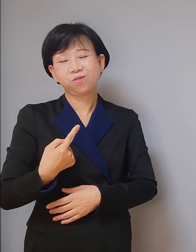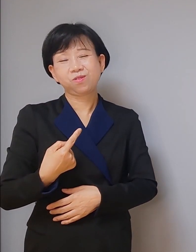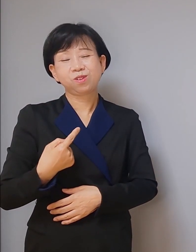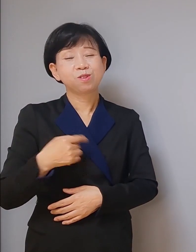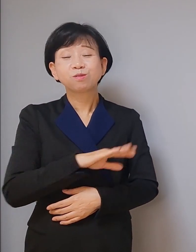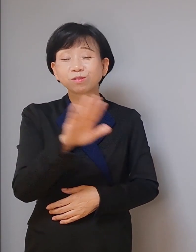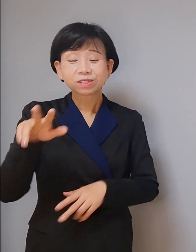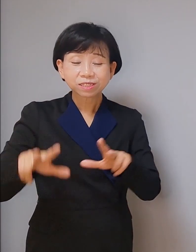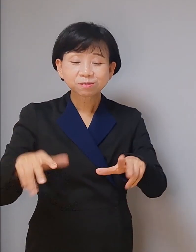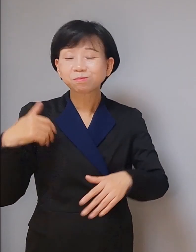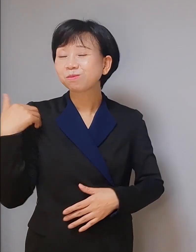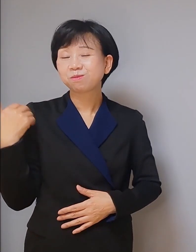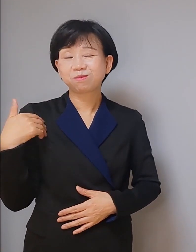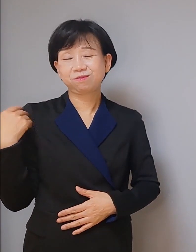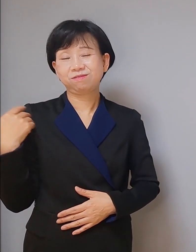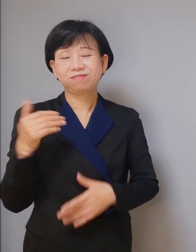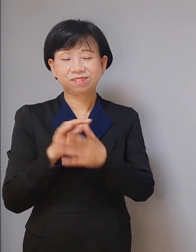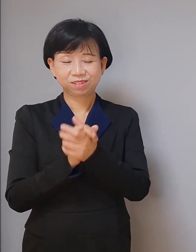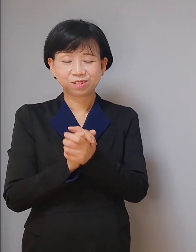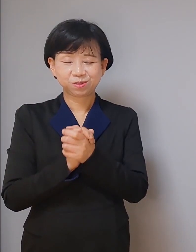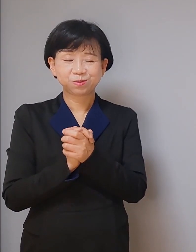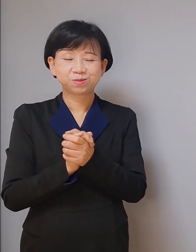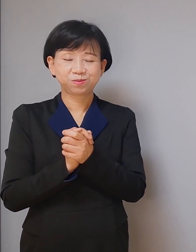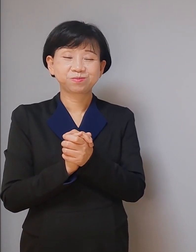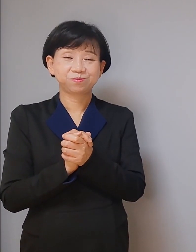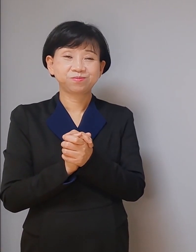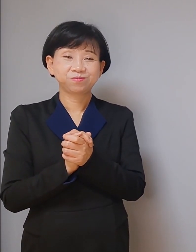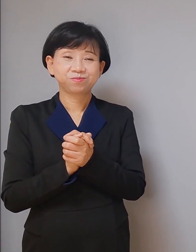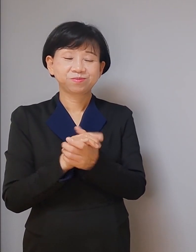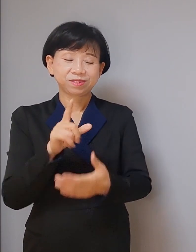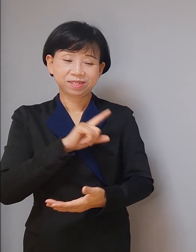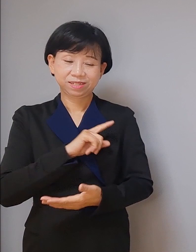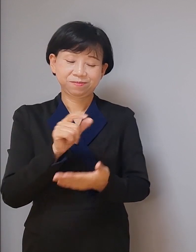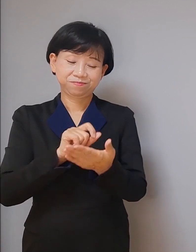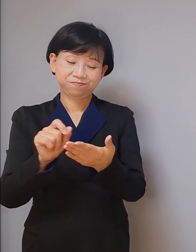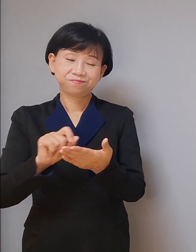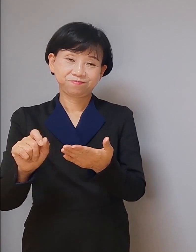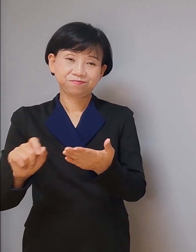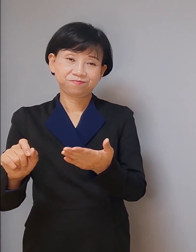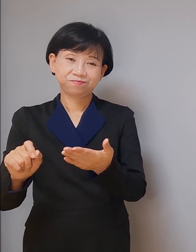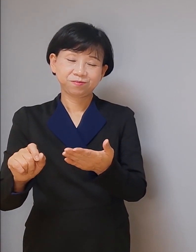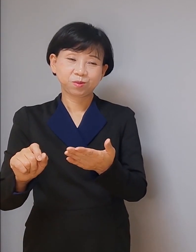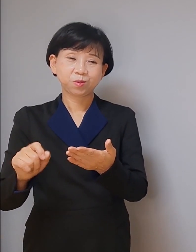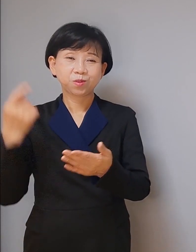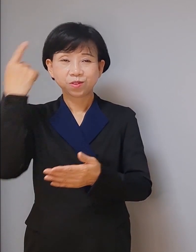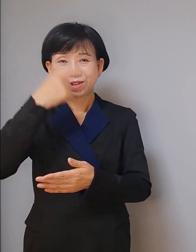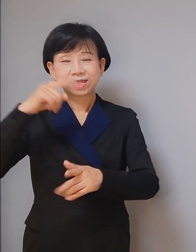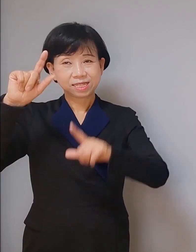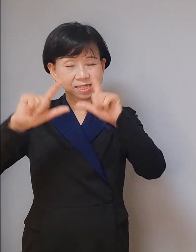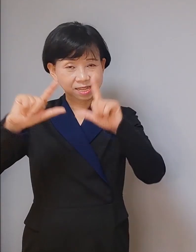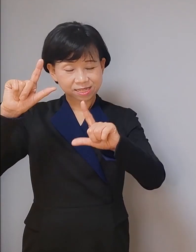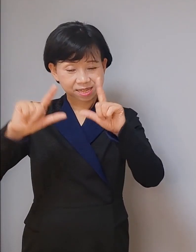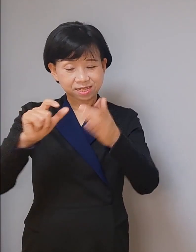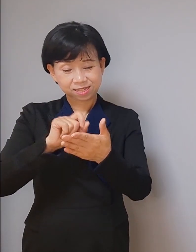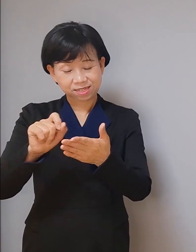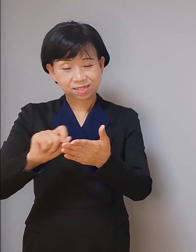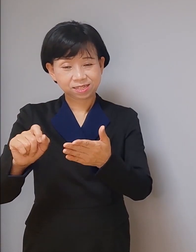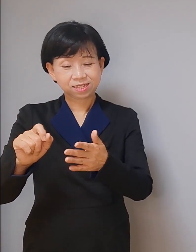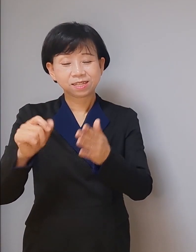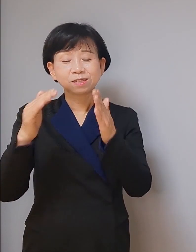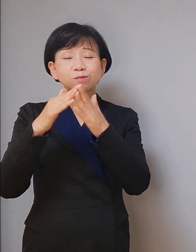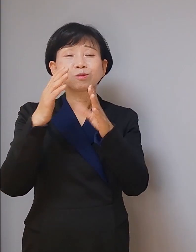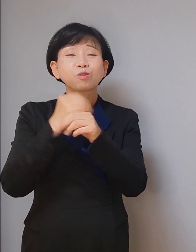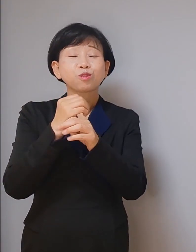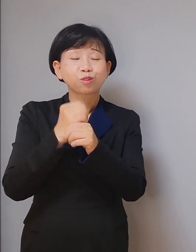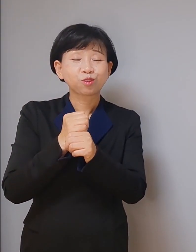그때를 지금 기도하셨던 그분들을 성함을 때로는 인상착의, 몇